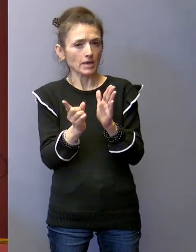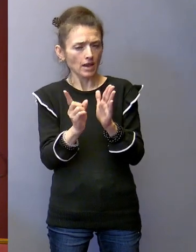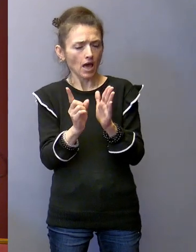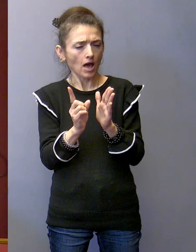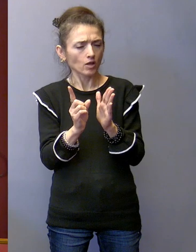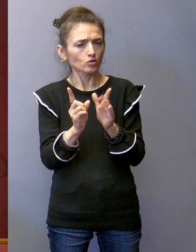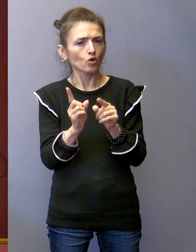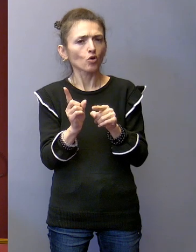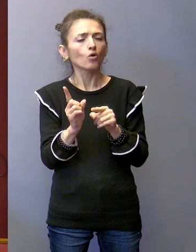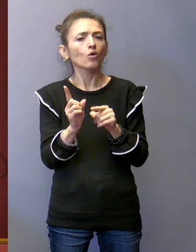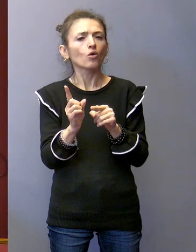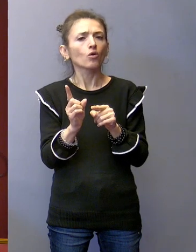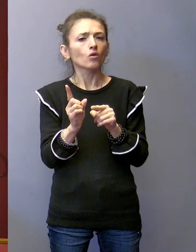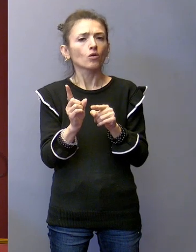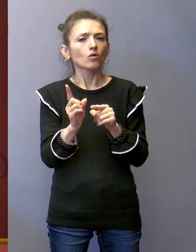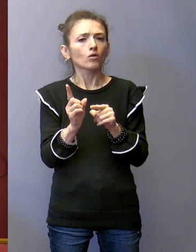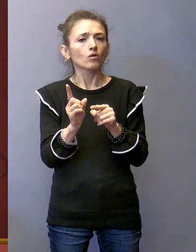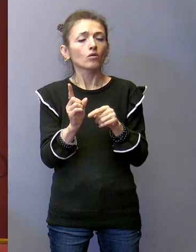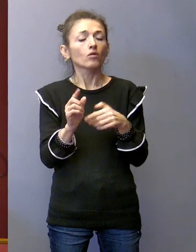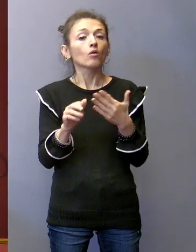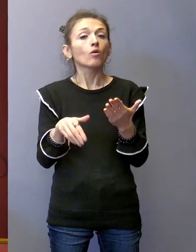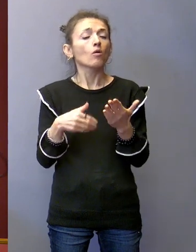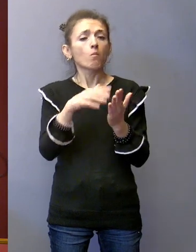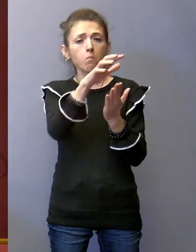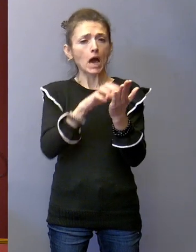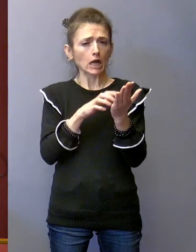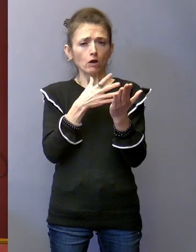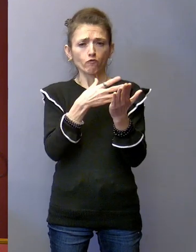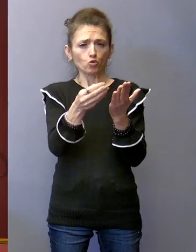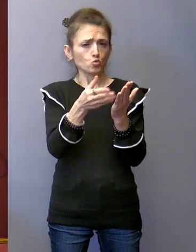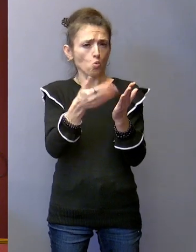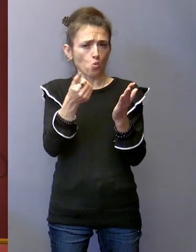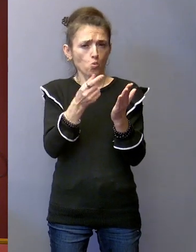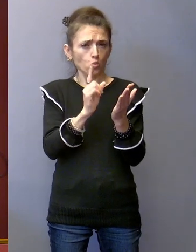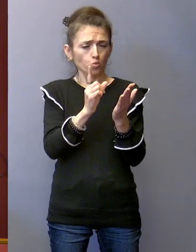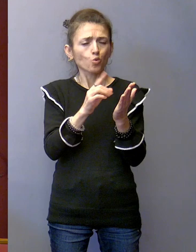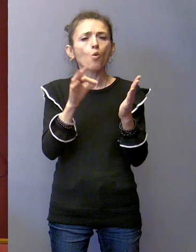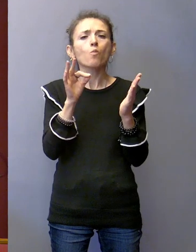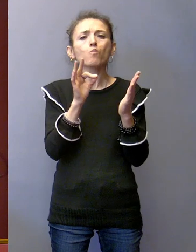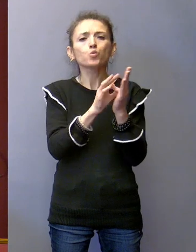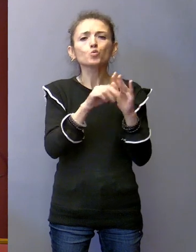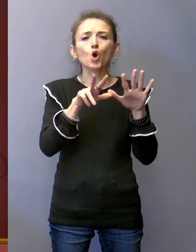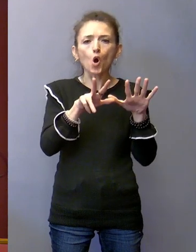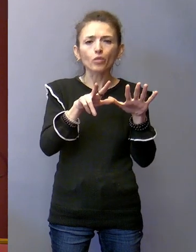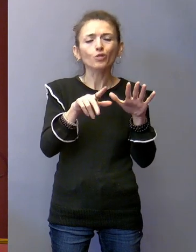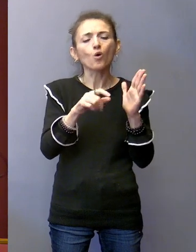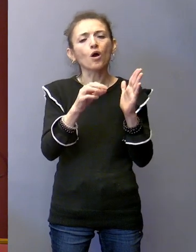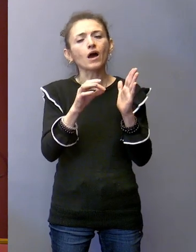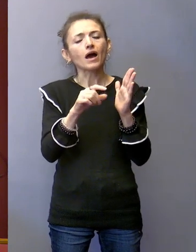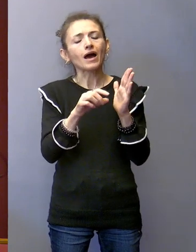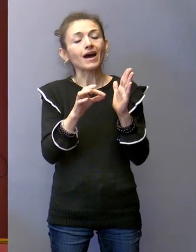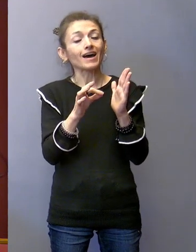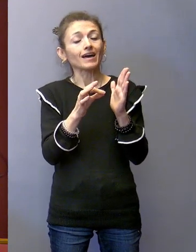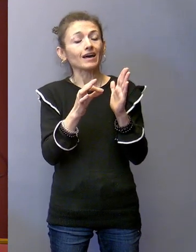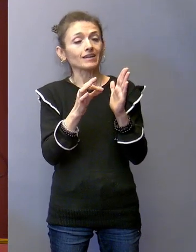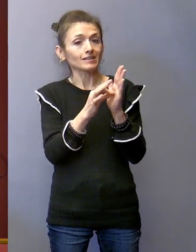dalla proposta di deliberazione il paragrafo intero suddetto al punto 8 dell'articolo 16 Ma che